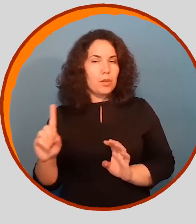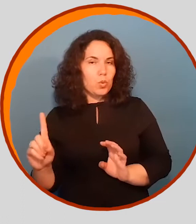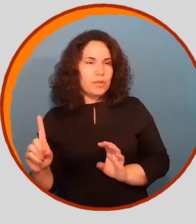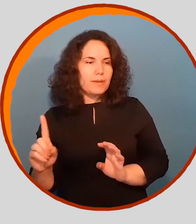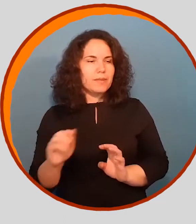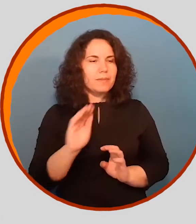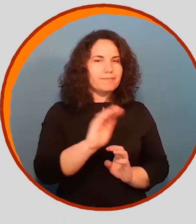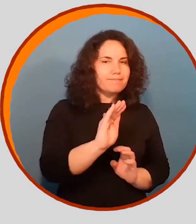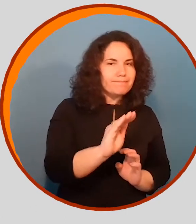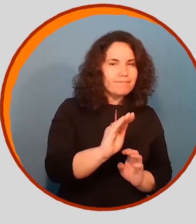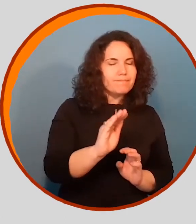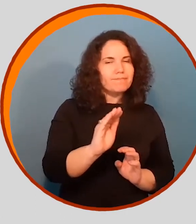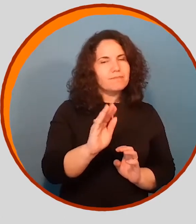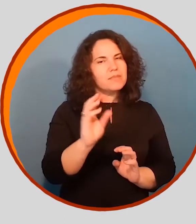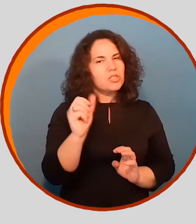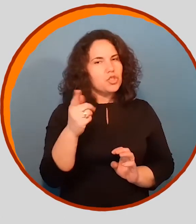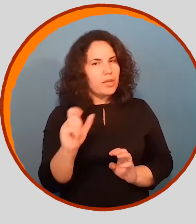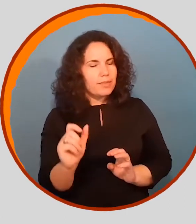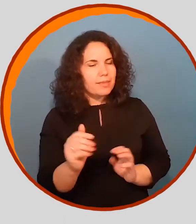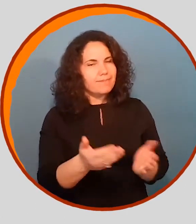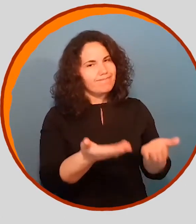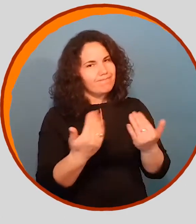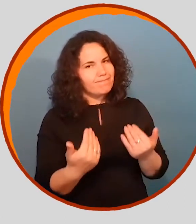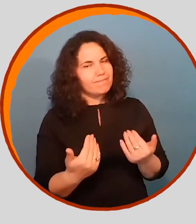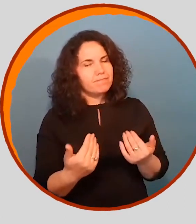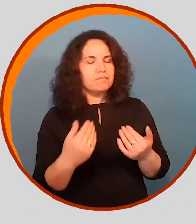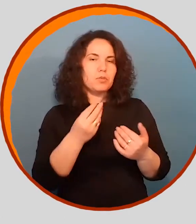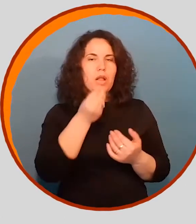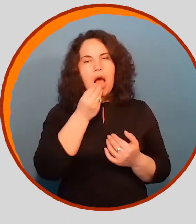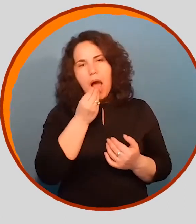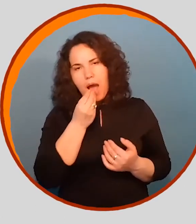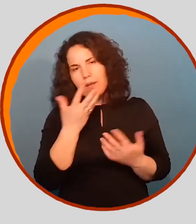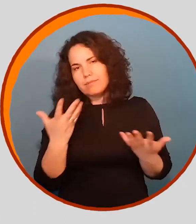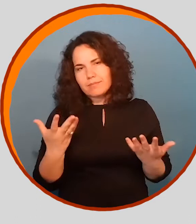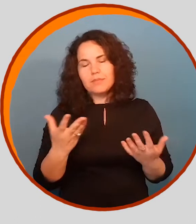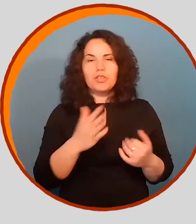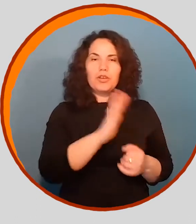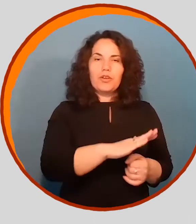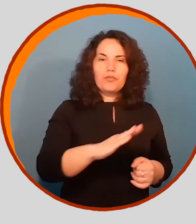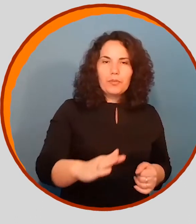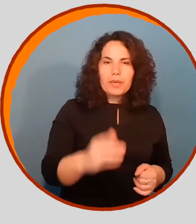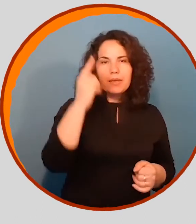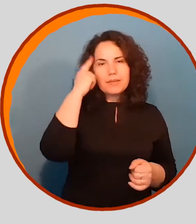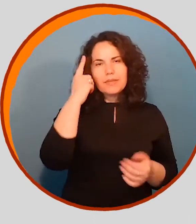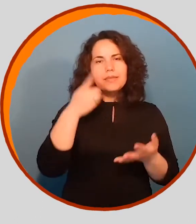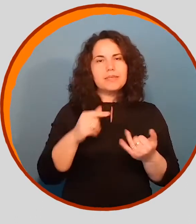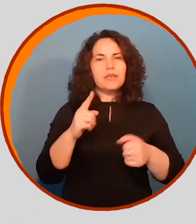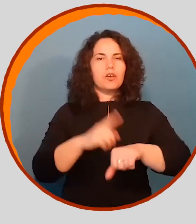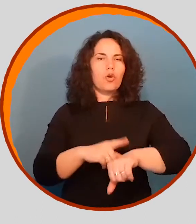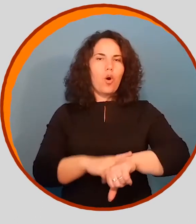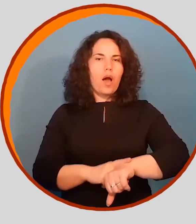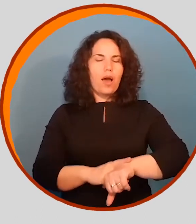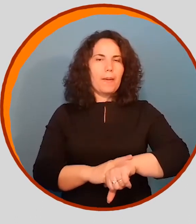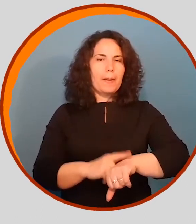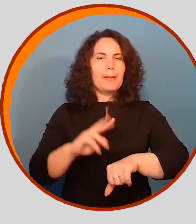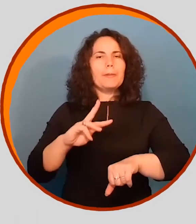2-3 minuta nga sinjali i parë në sinjalin e dytë. Gjithmonë jashtëzakonisht fëmijët të kenë sensin e kontrollit mbi gjërat